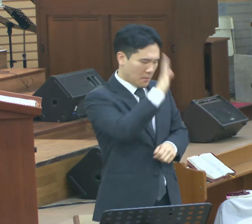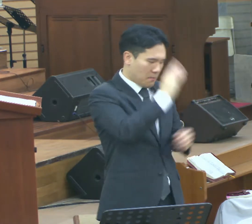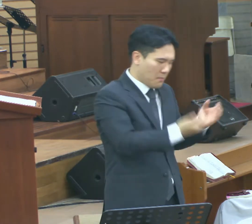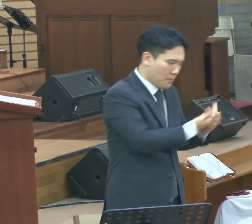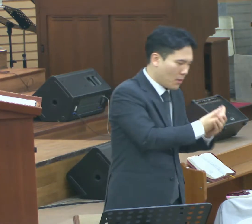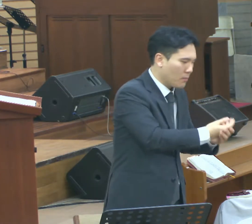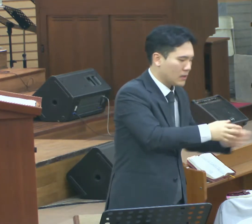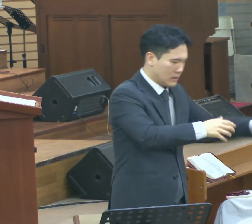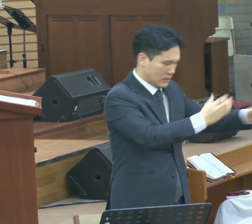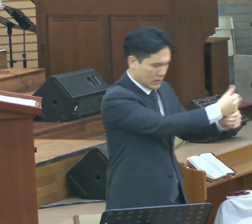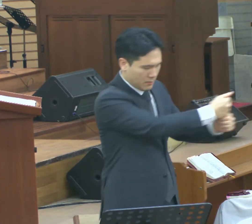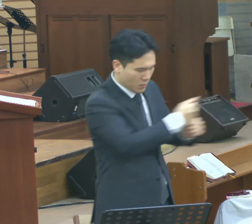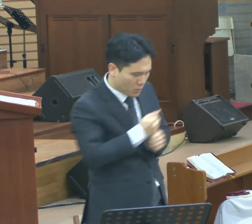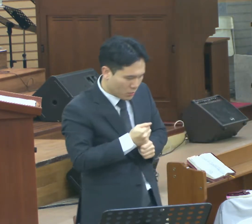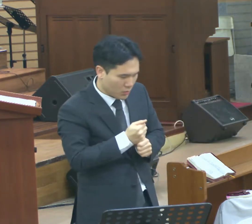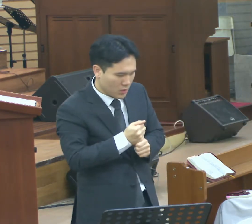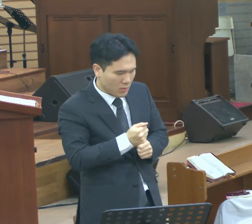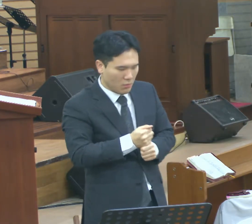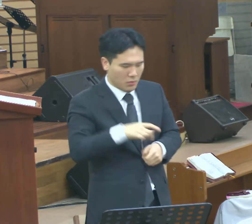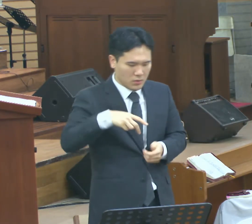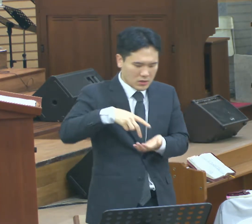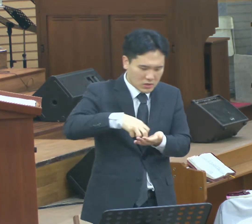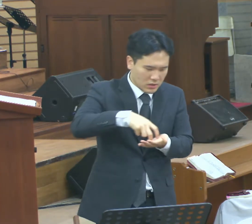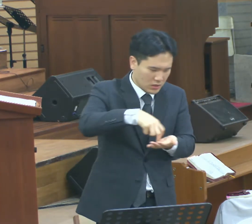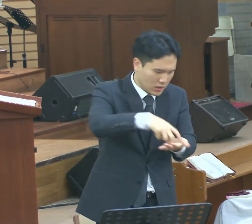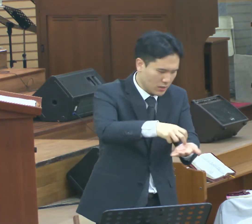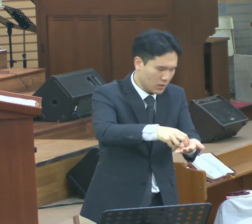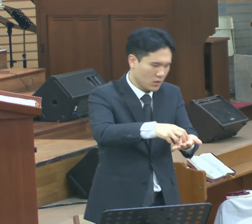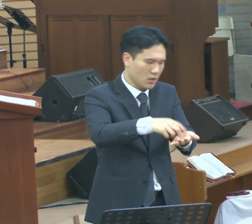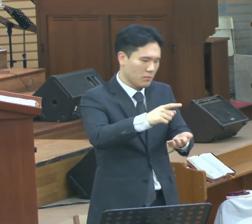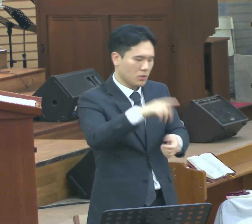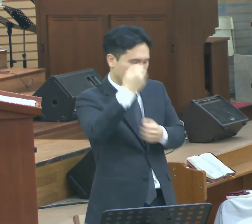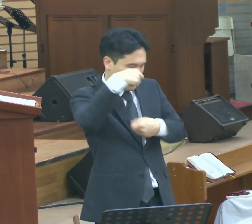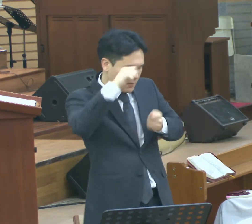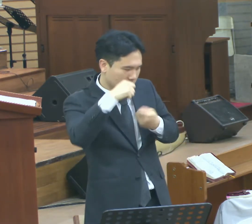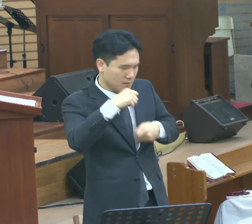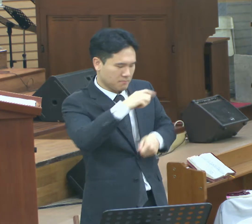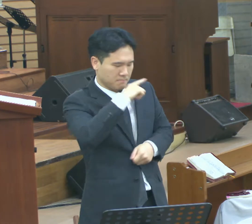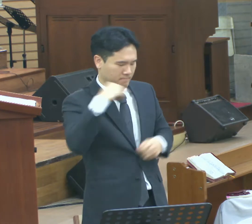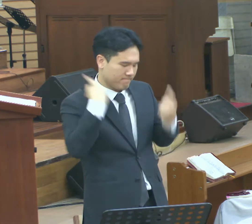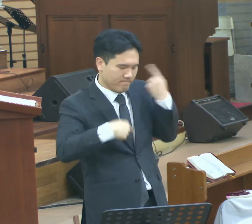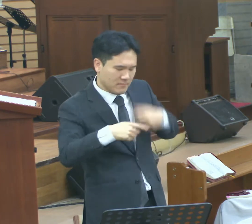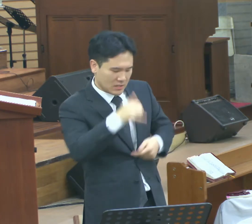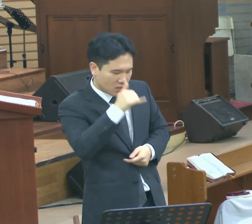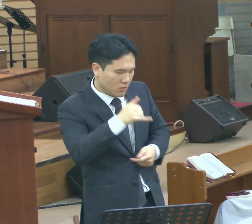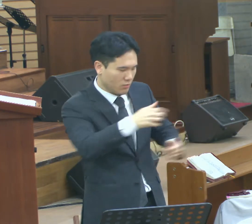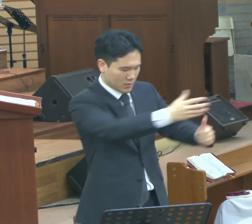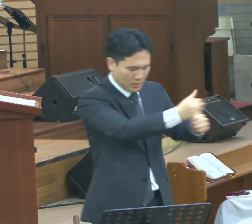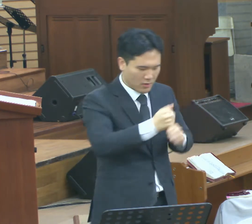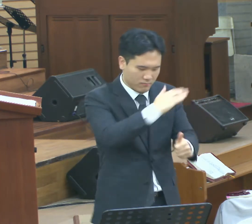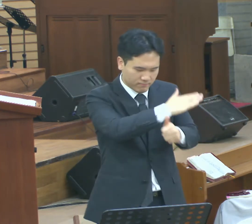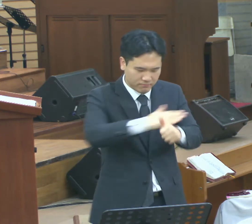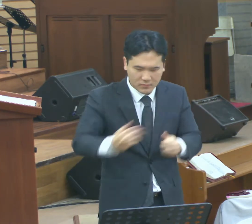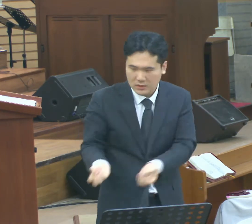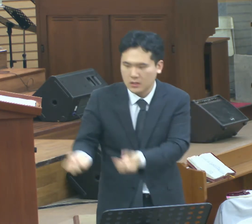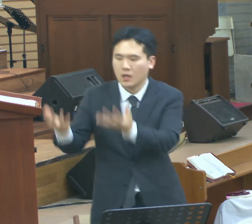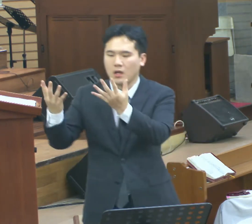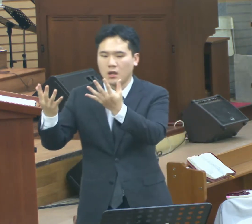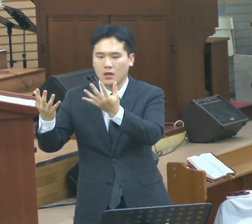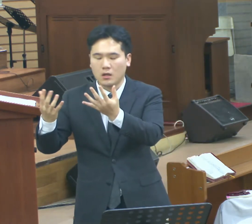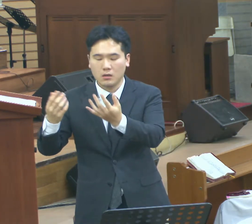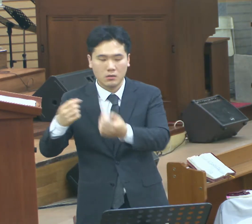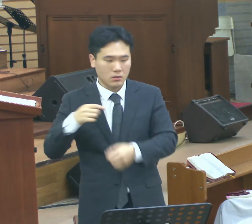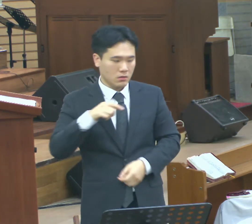악하지 아니하냐. 이제 그것을 너희 총독에게 드려보라. 그가 너를 기뻐하겠느냐, 너를